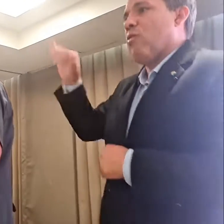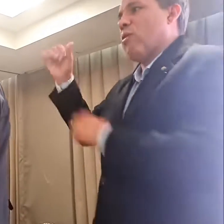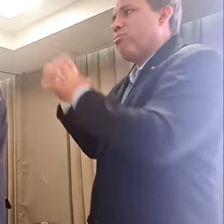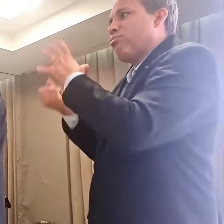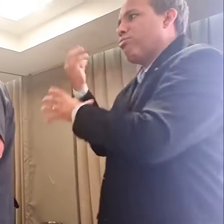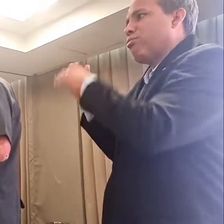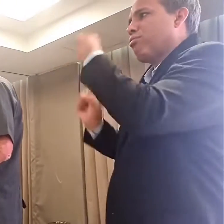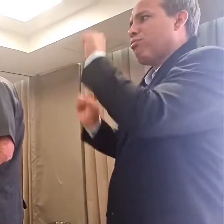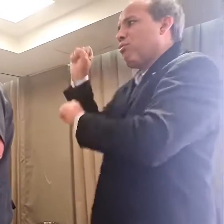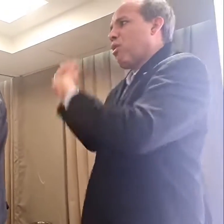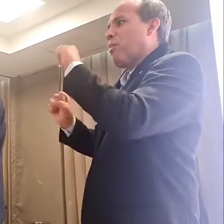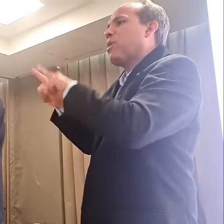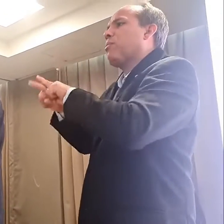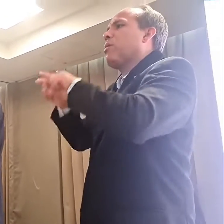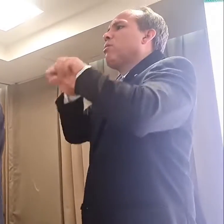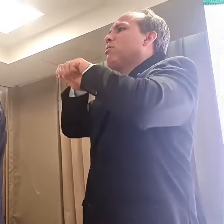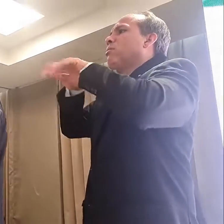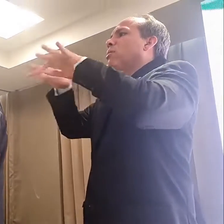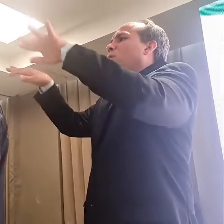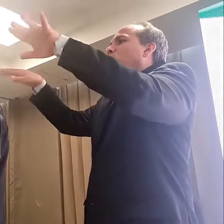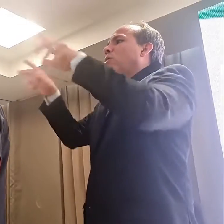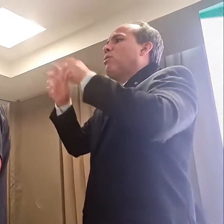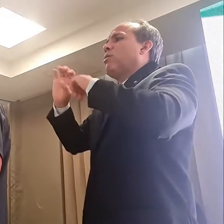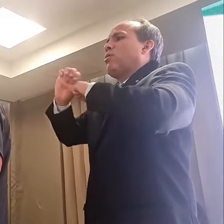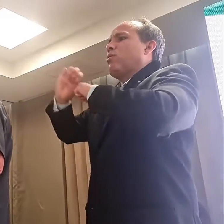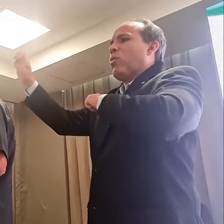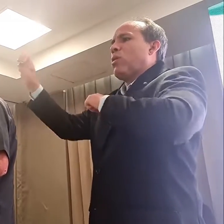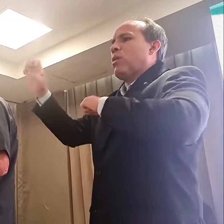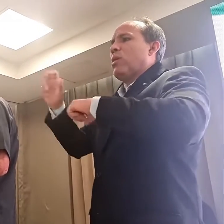exportador de energia verde.